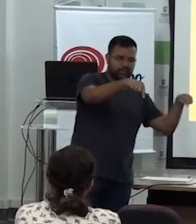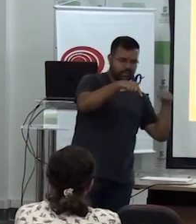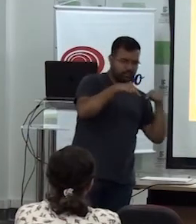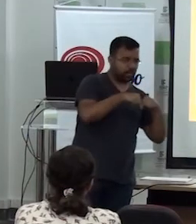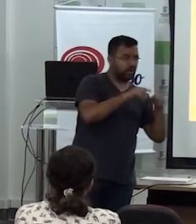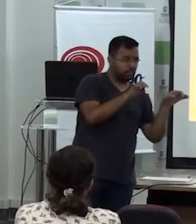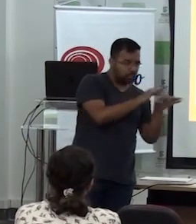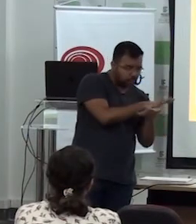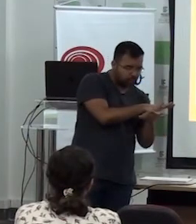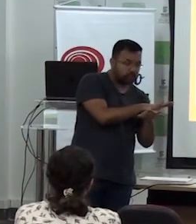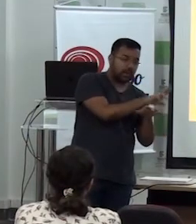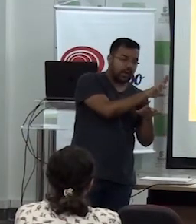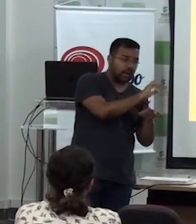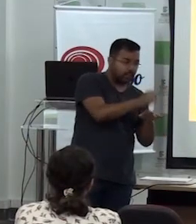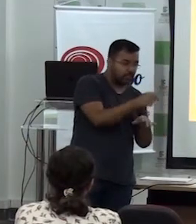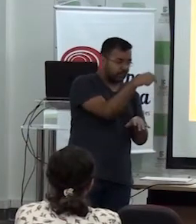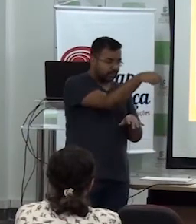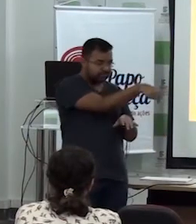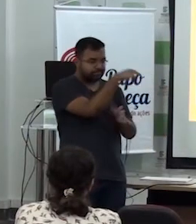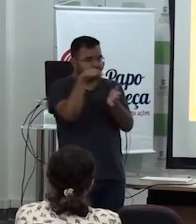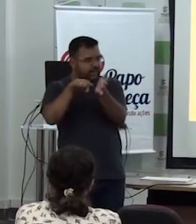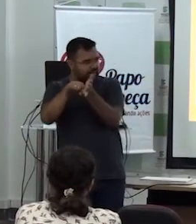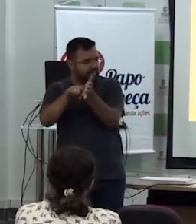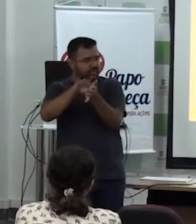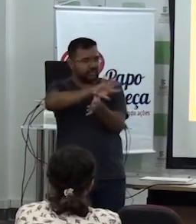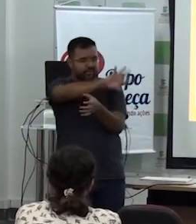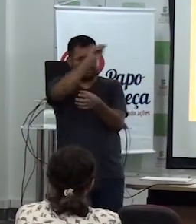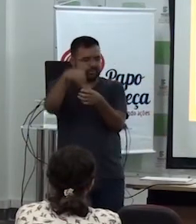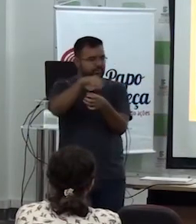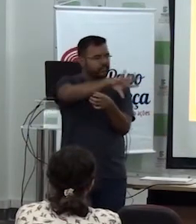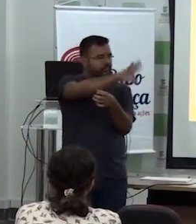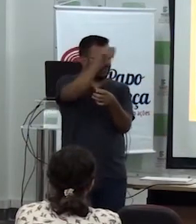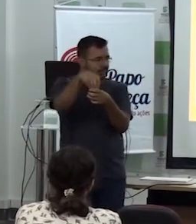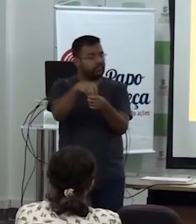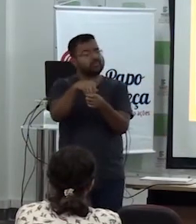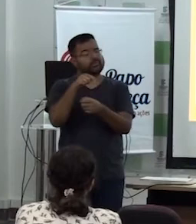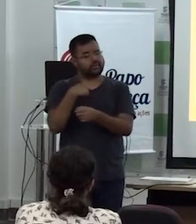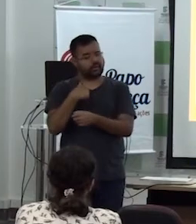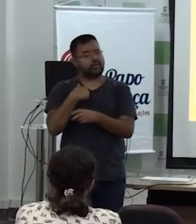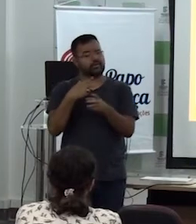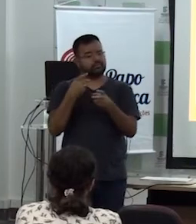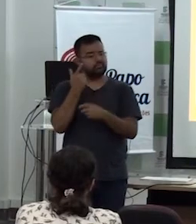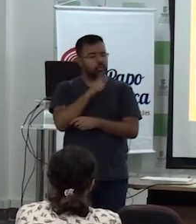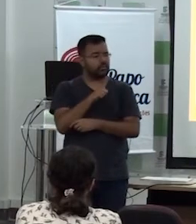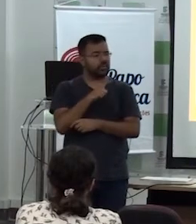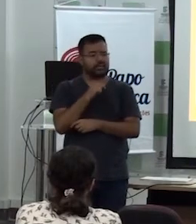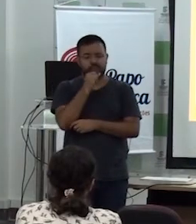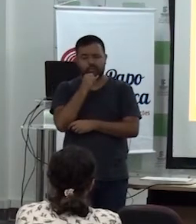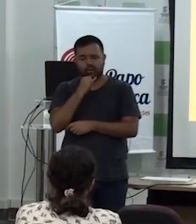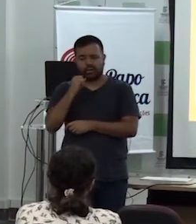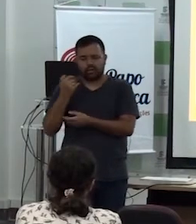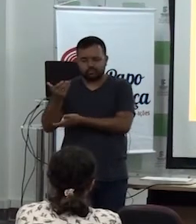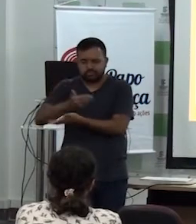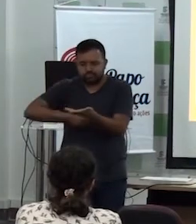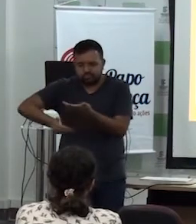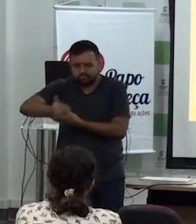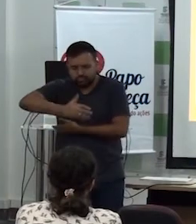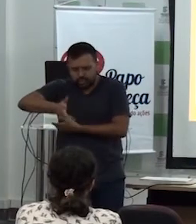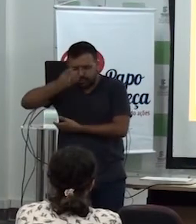pode tirar muita coisa disso. Né? Então, nas minhas ações de ensino, eu também extraí conhecimento novo